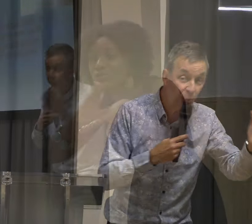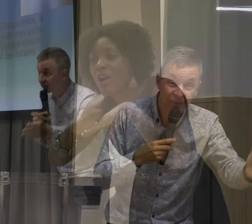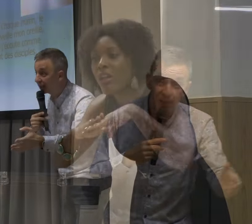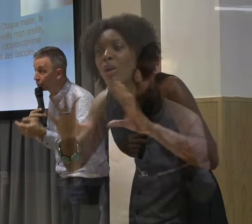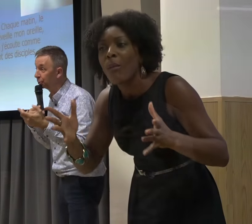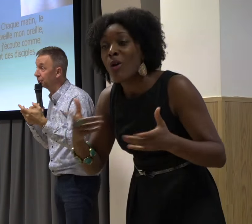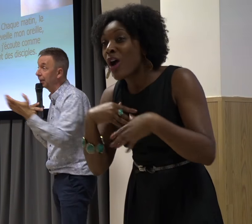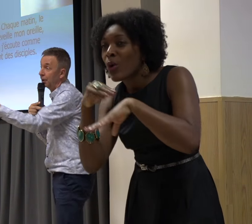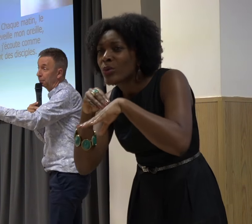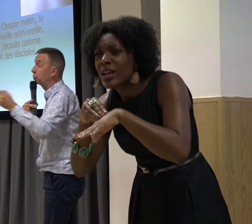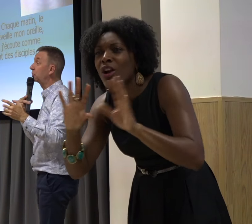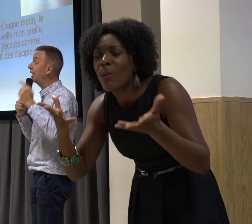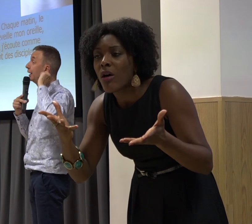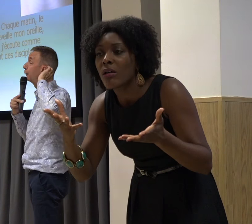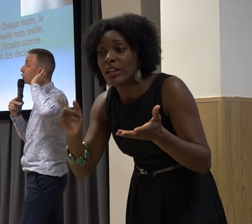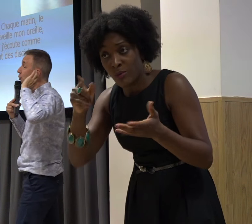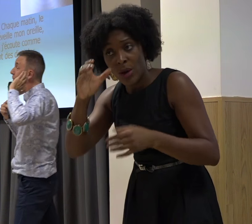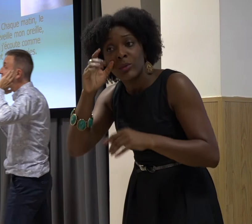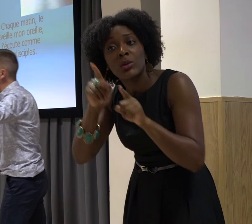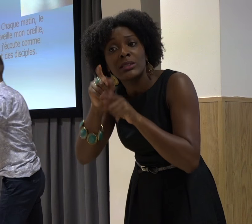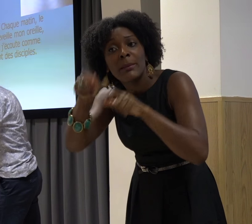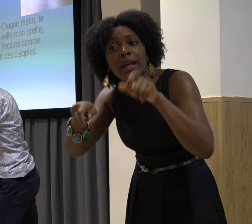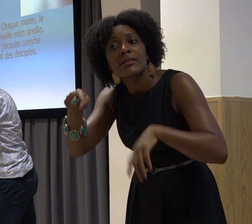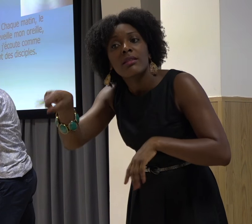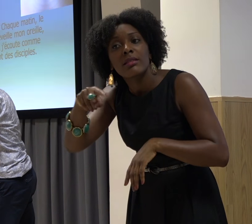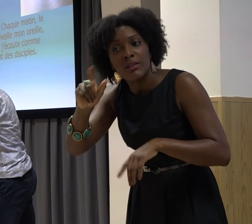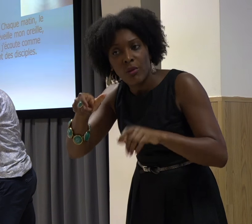Quels conseils je peux donner? Pour tout ça, il faut que je puisse être